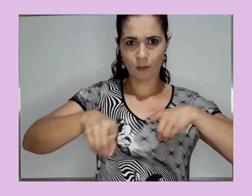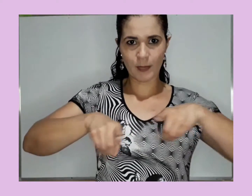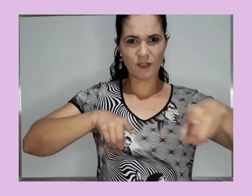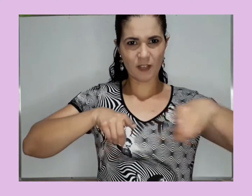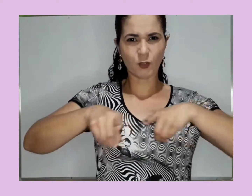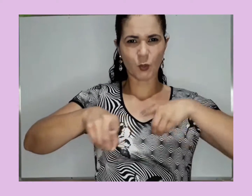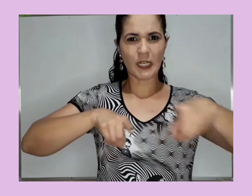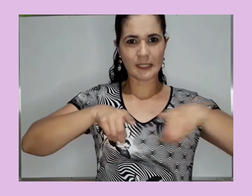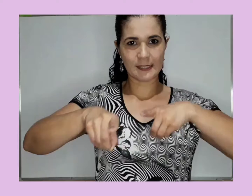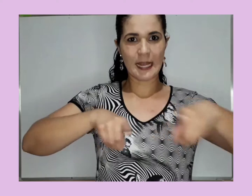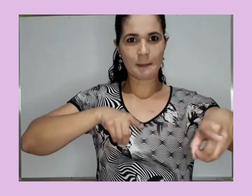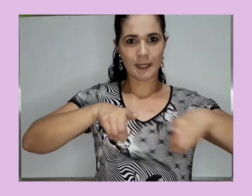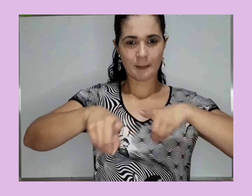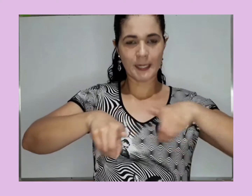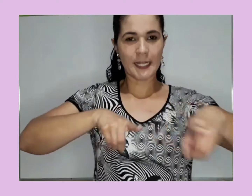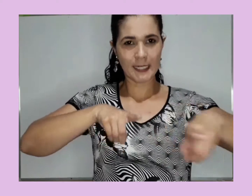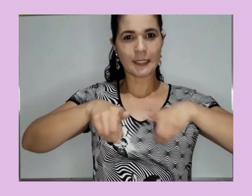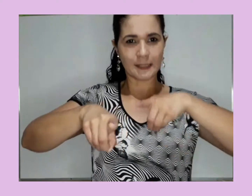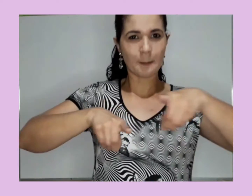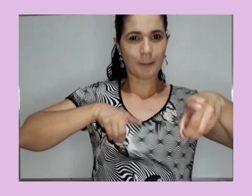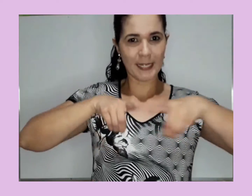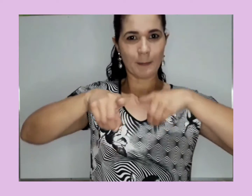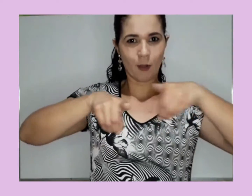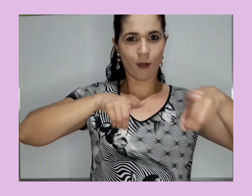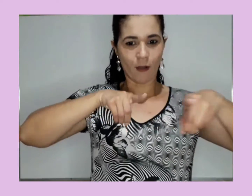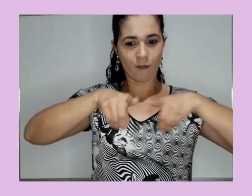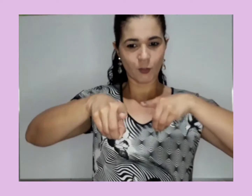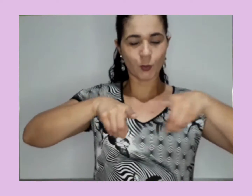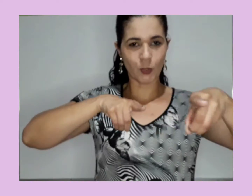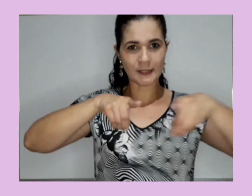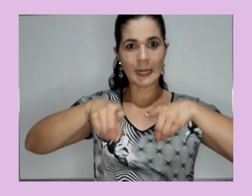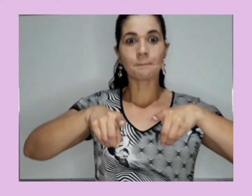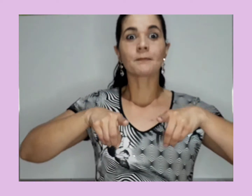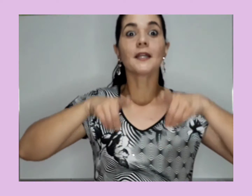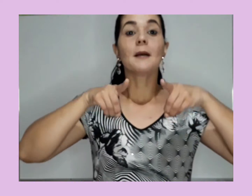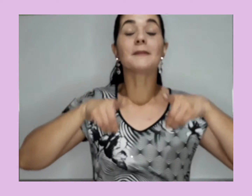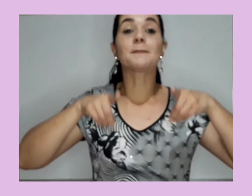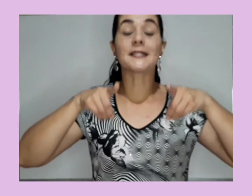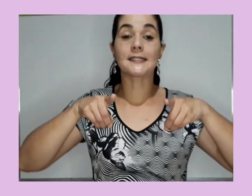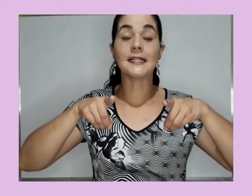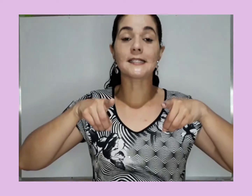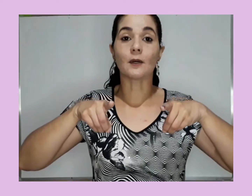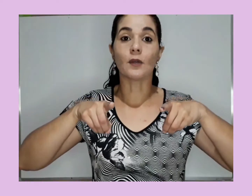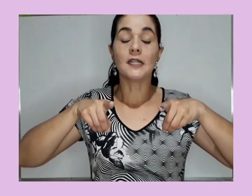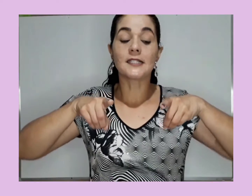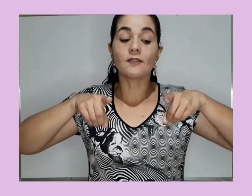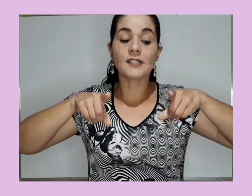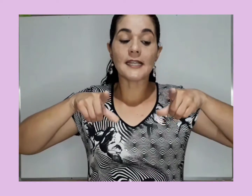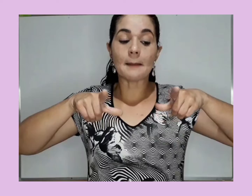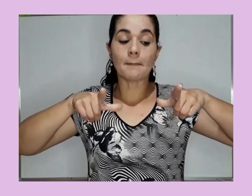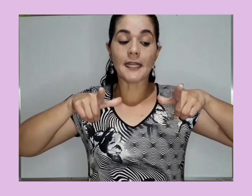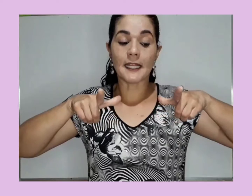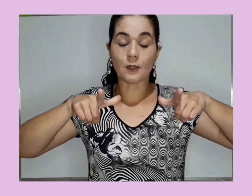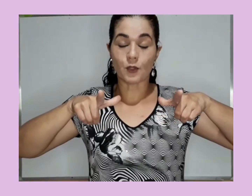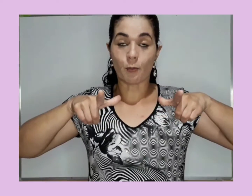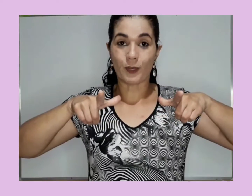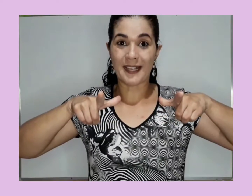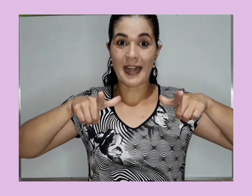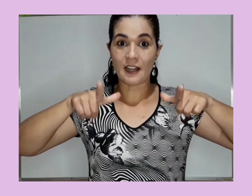primo fica futucando, sabe? Brincando. Então, primo, ó, futuca, tá? Mas presta atenção, se você abrir aqui o seu polegar e